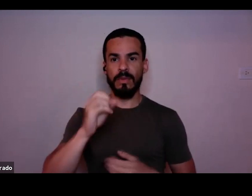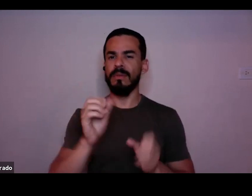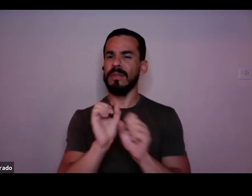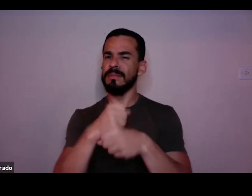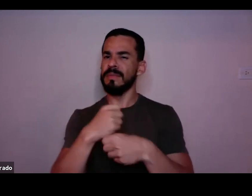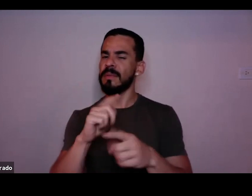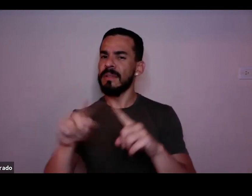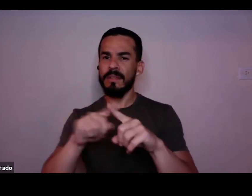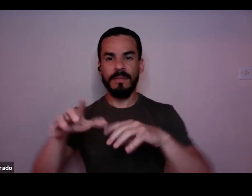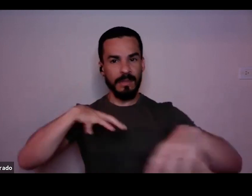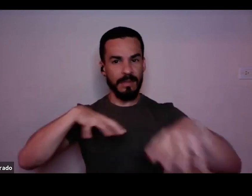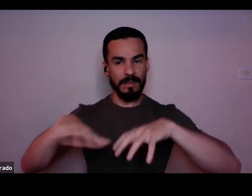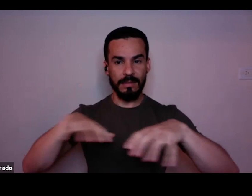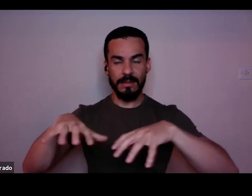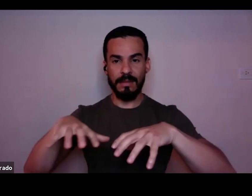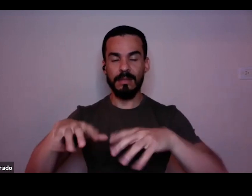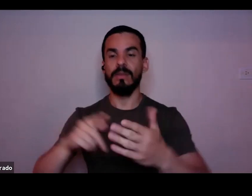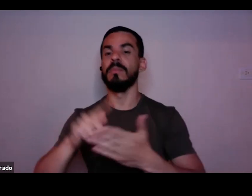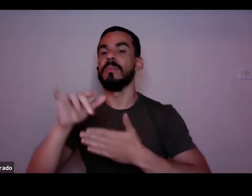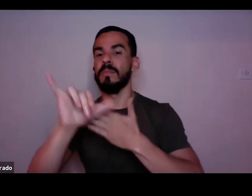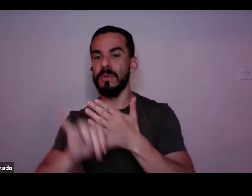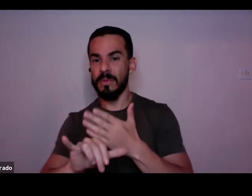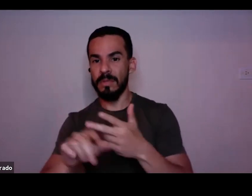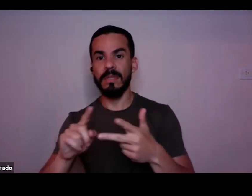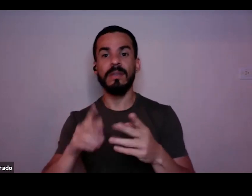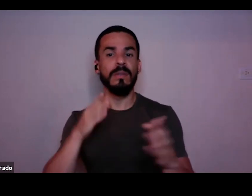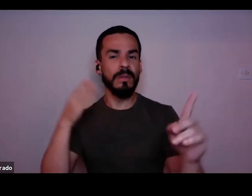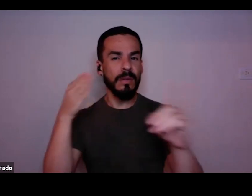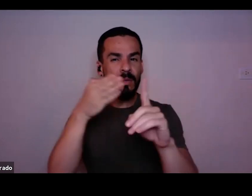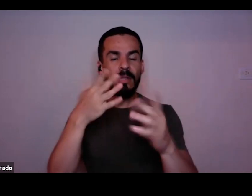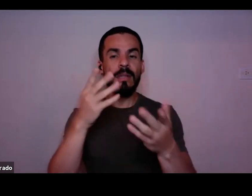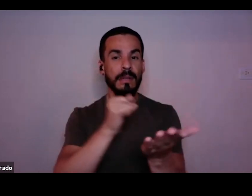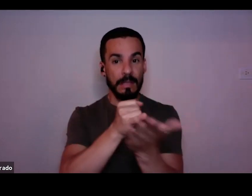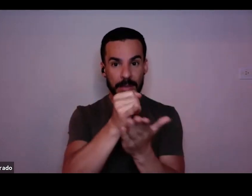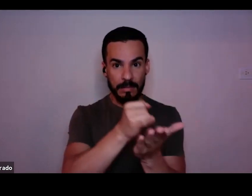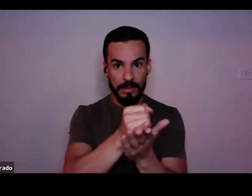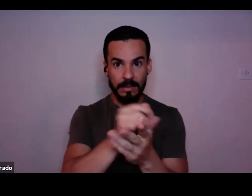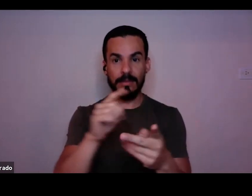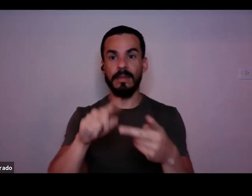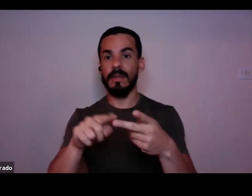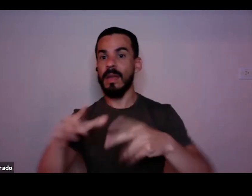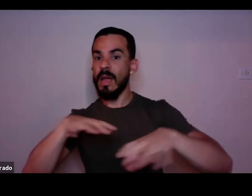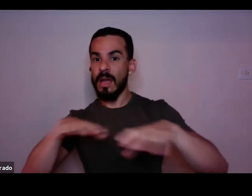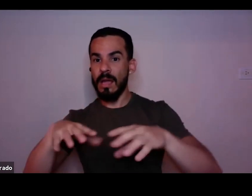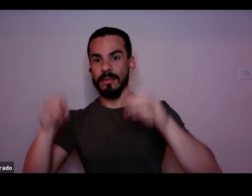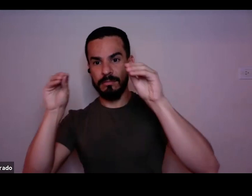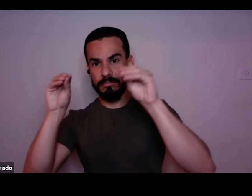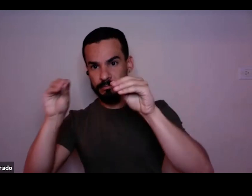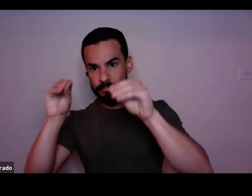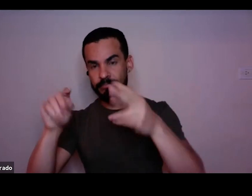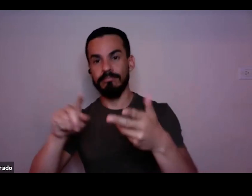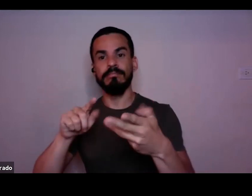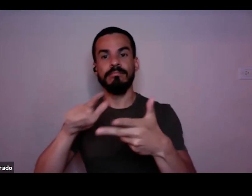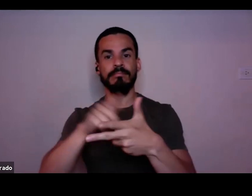actividades proyectos orientados a la investigación acción formativa y